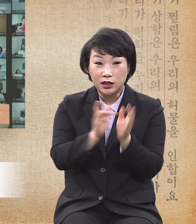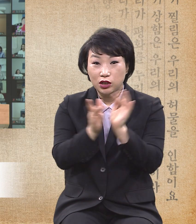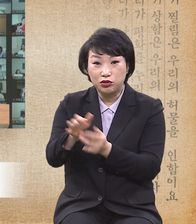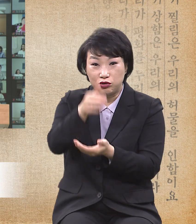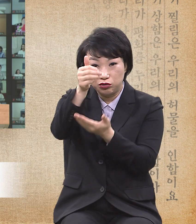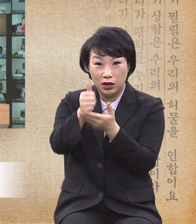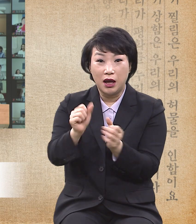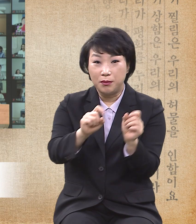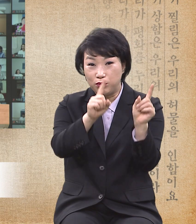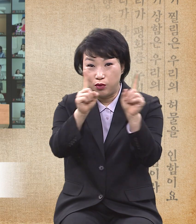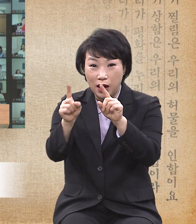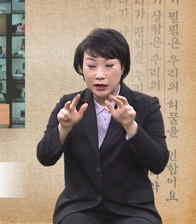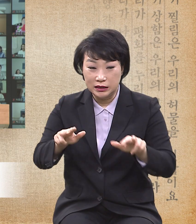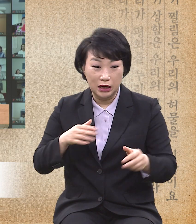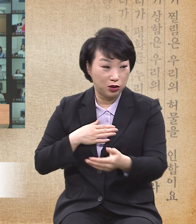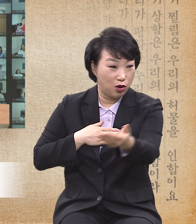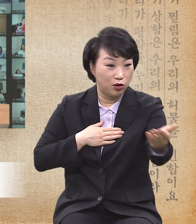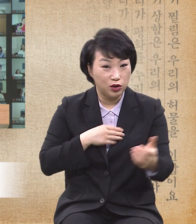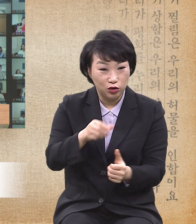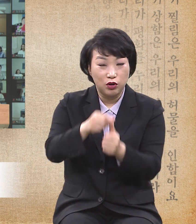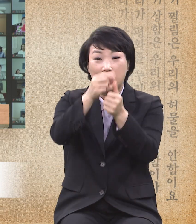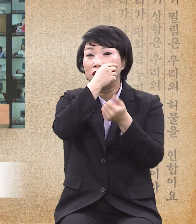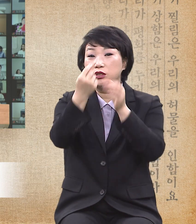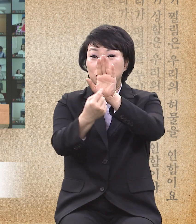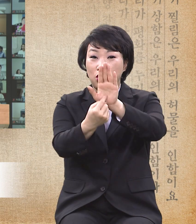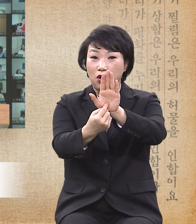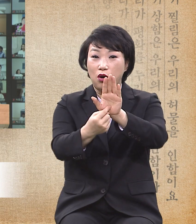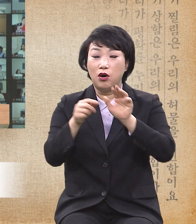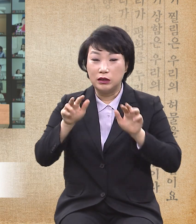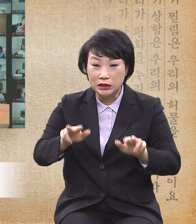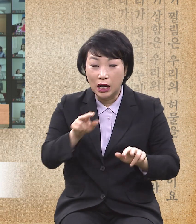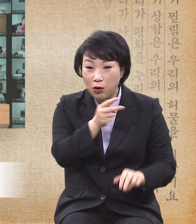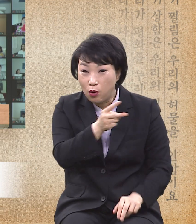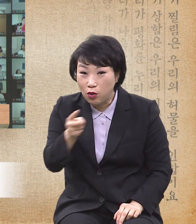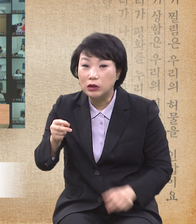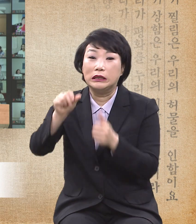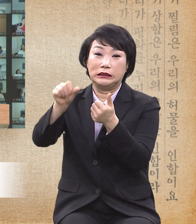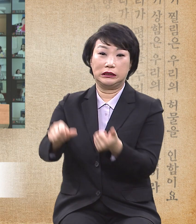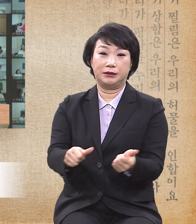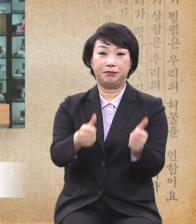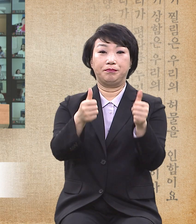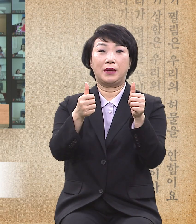부활하심으로 말미암아 이제 너희를 구하는 편이 곧 침례다.